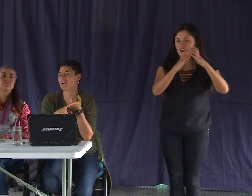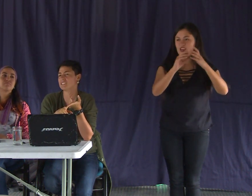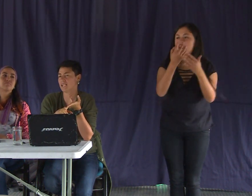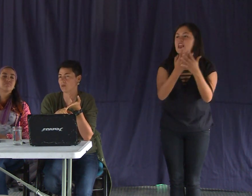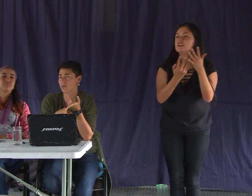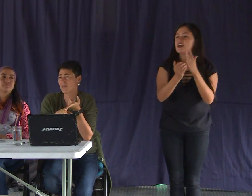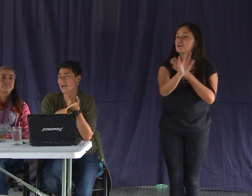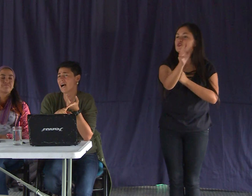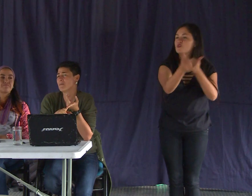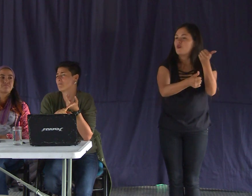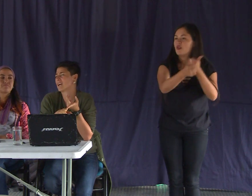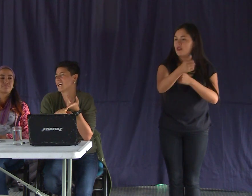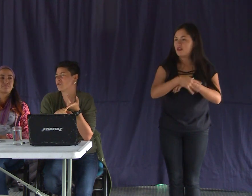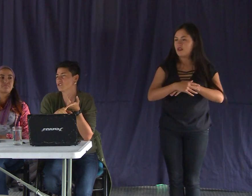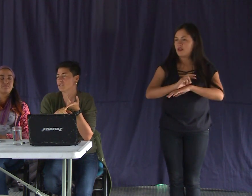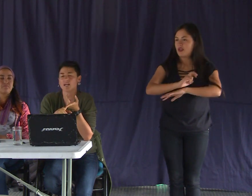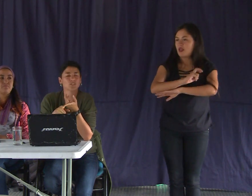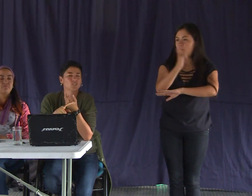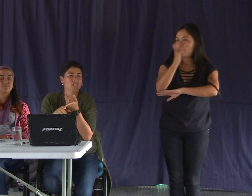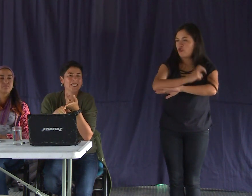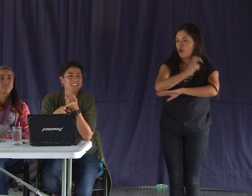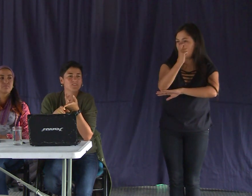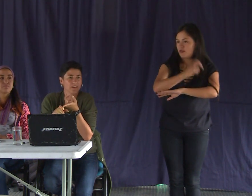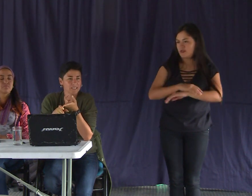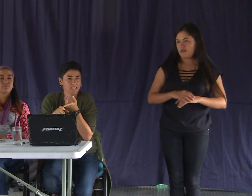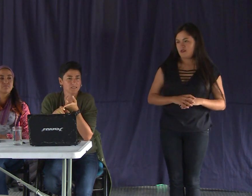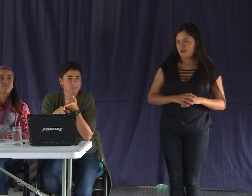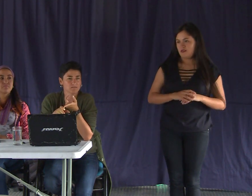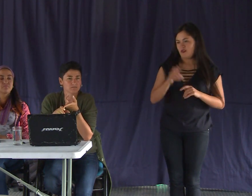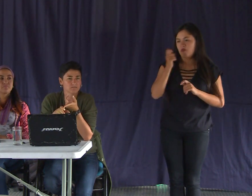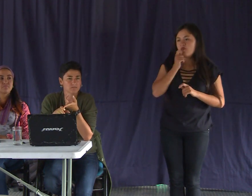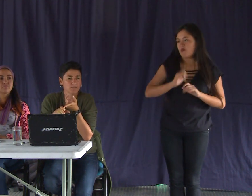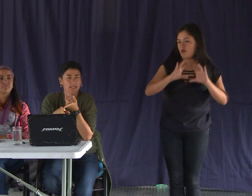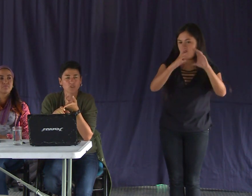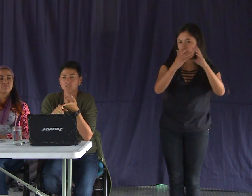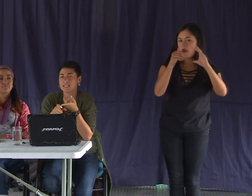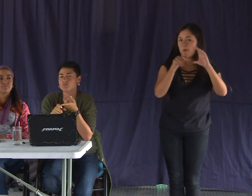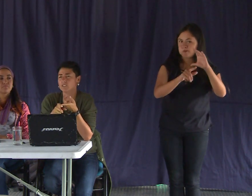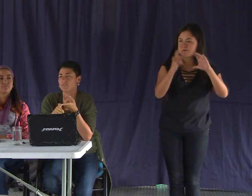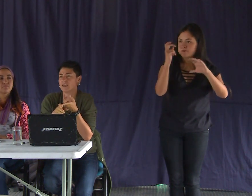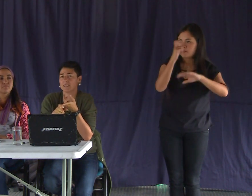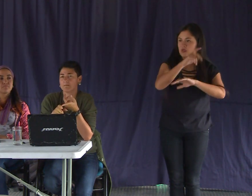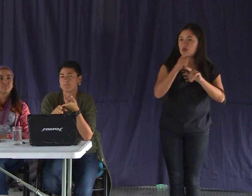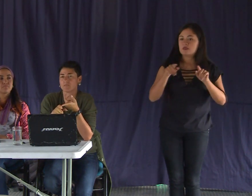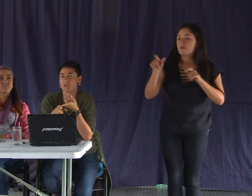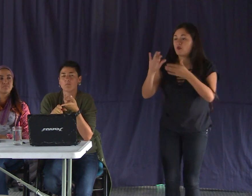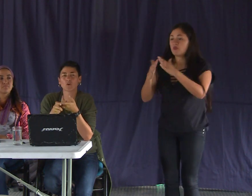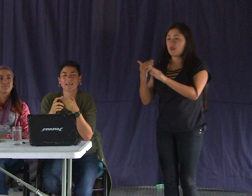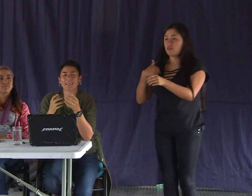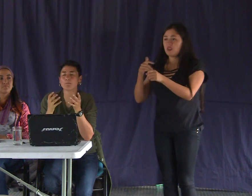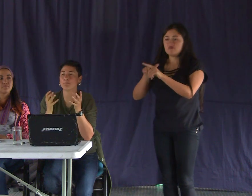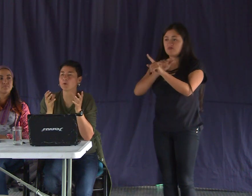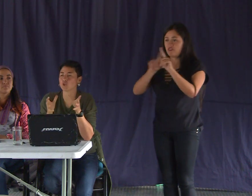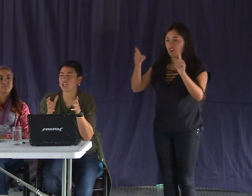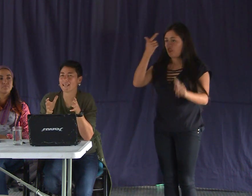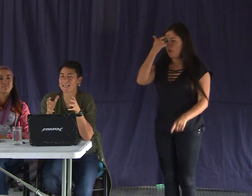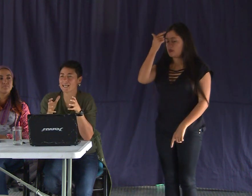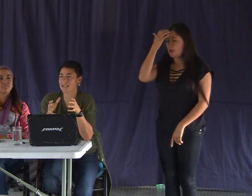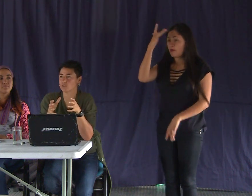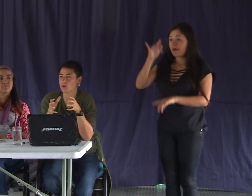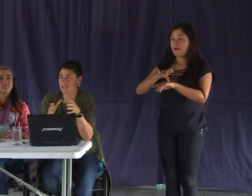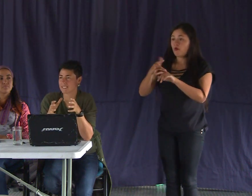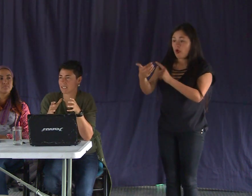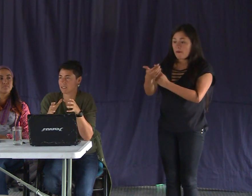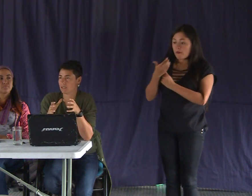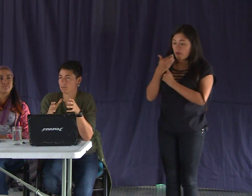yo tenga más dinero. Para ellos la cuestión es diferente, para ellos es muy diferente, porque hay que proteger